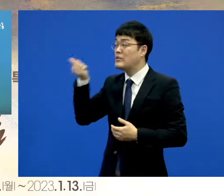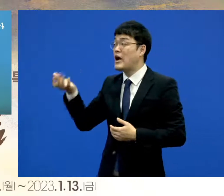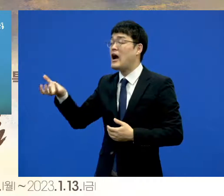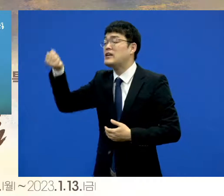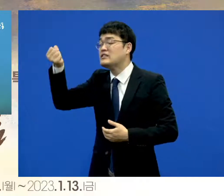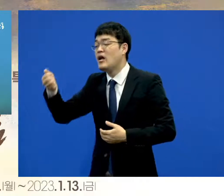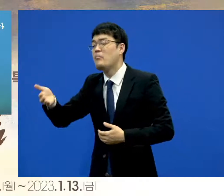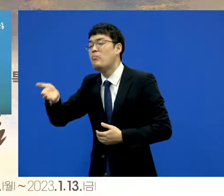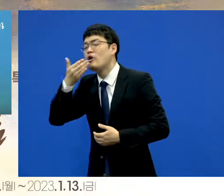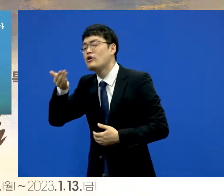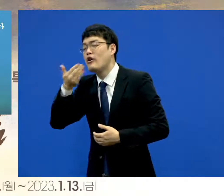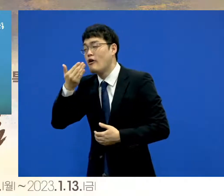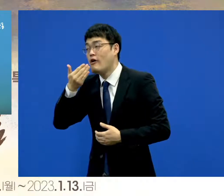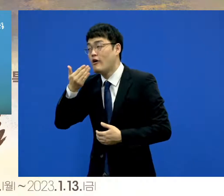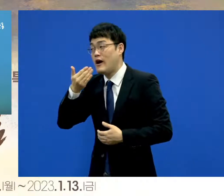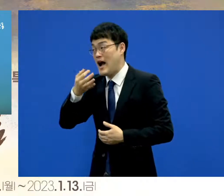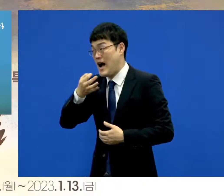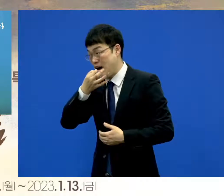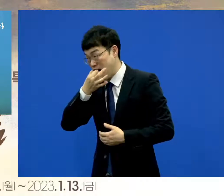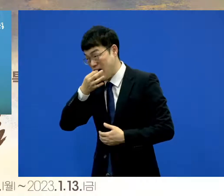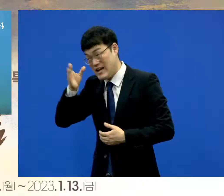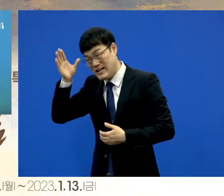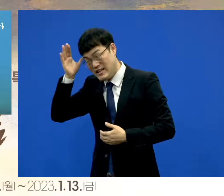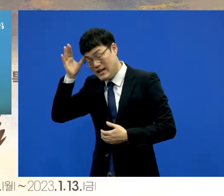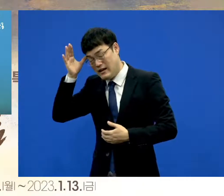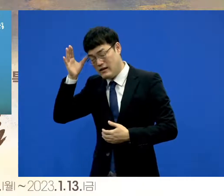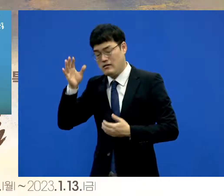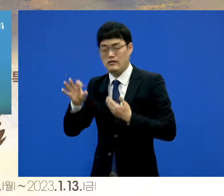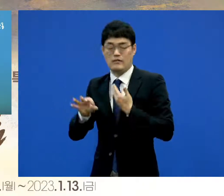아버지보다 아버지의 소유에 더 관심이 많았지.